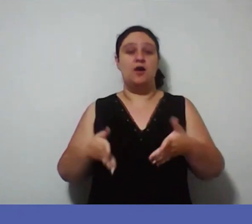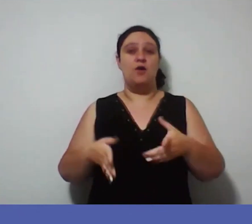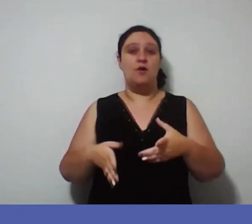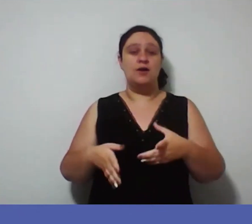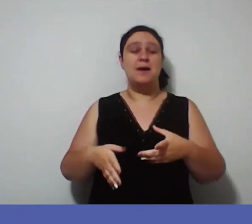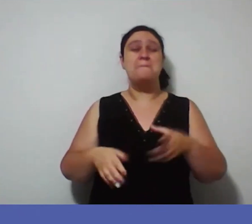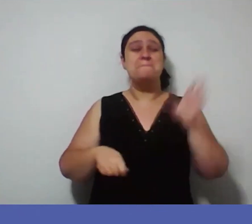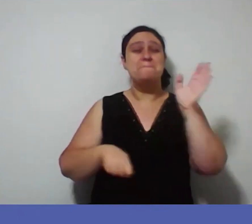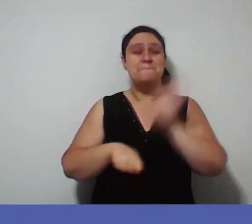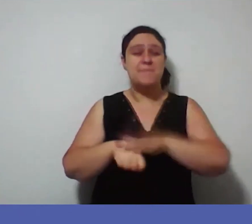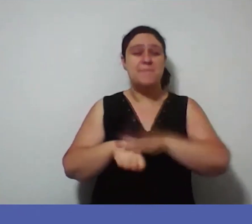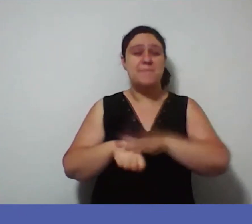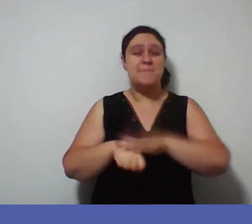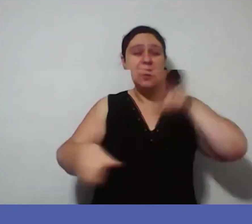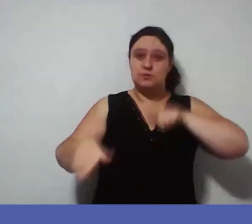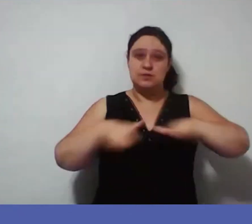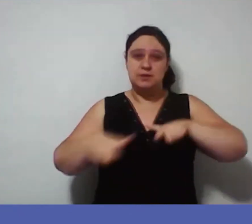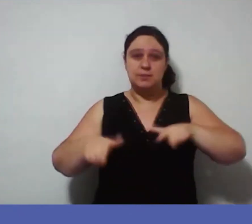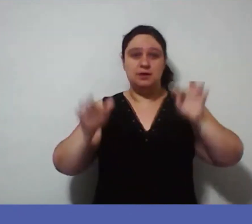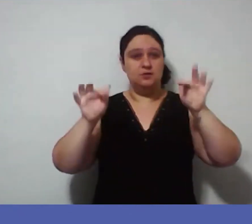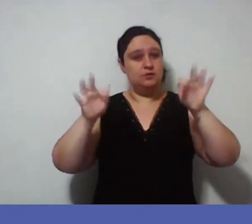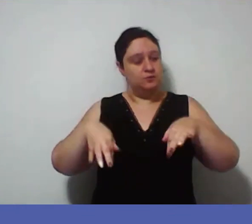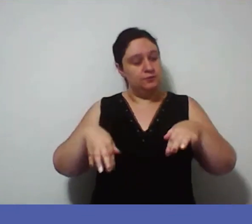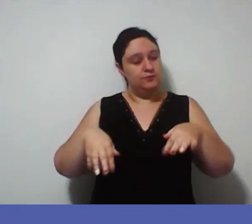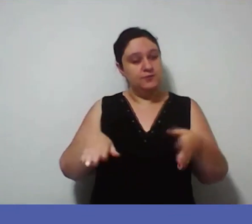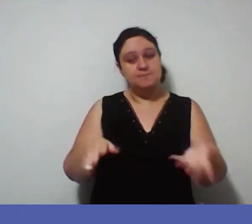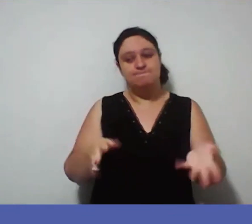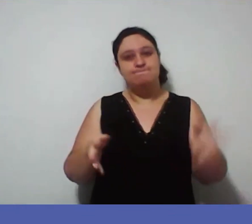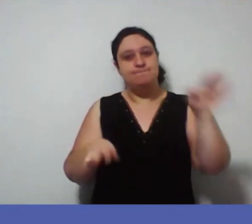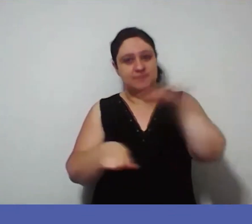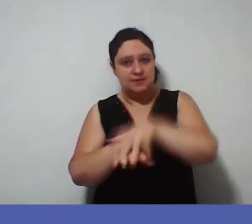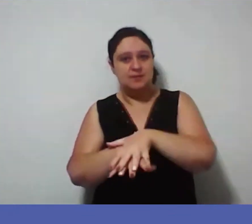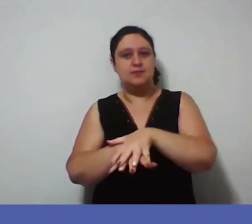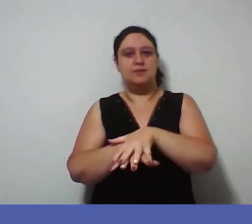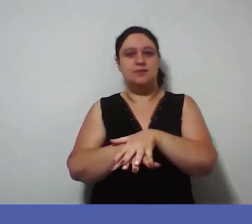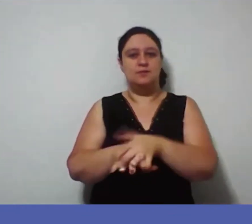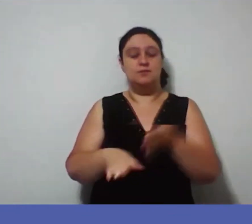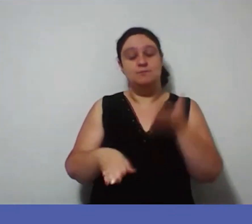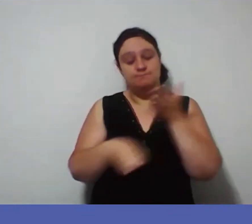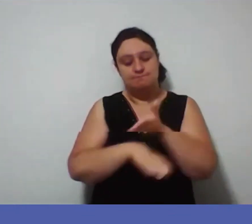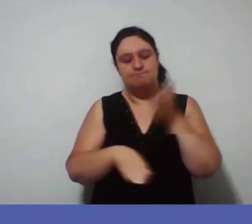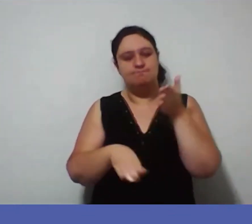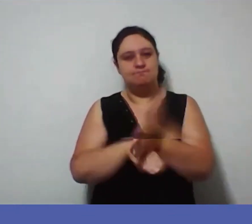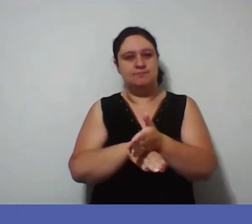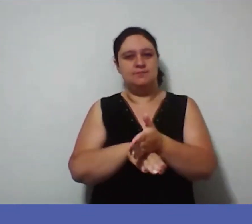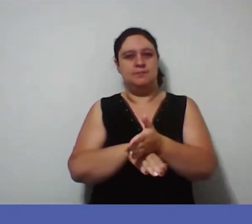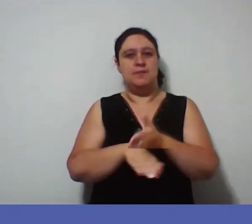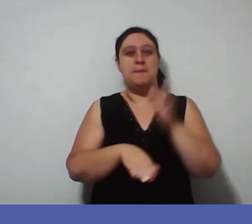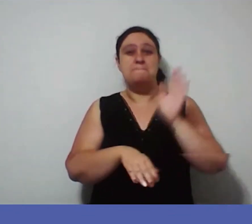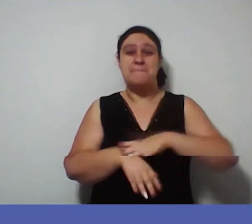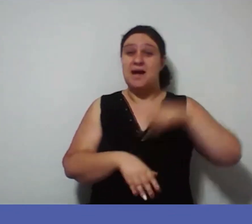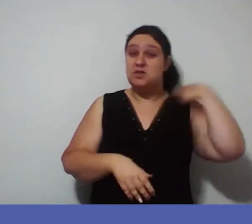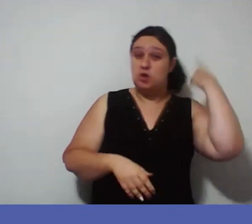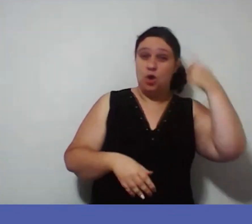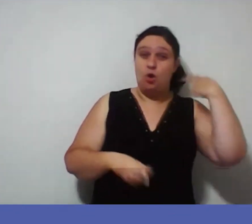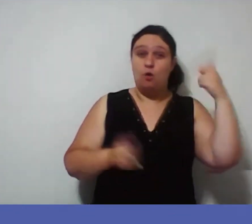última hora. O Senhor agregue mais ainda os loucos pelo Senhor.